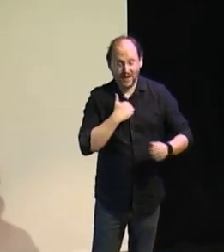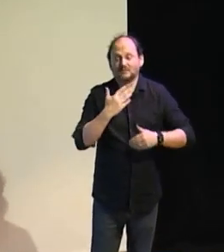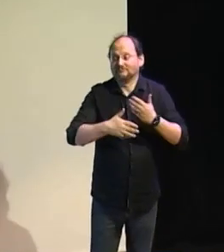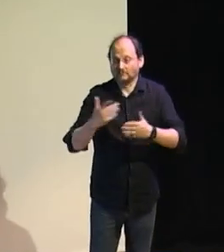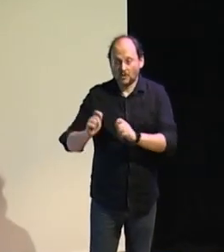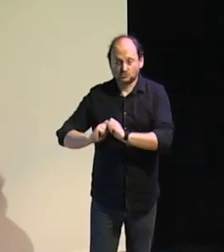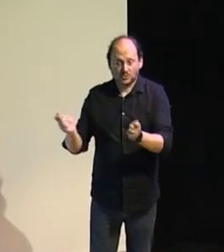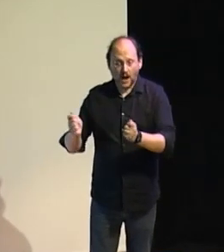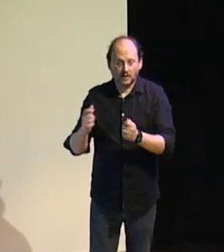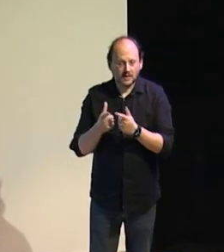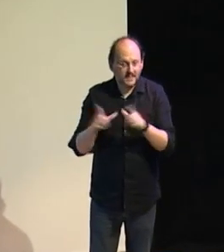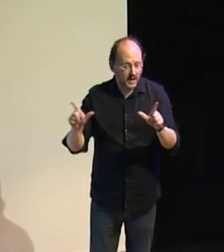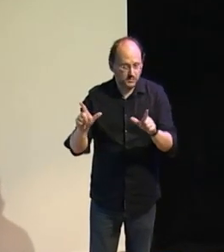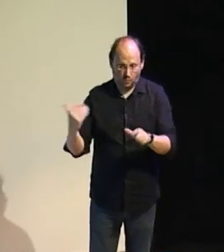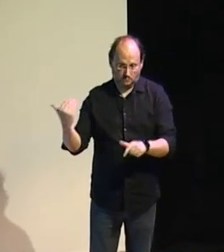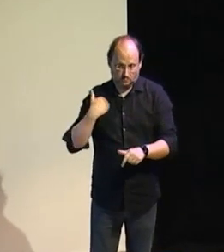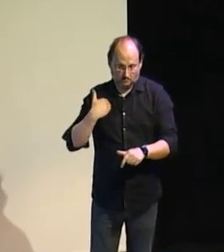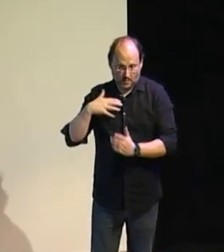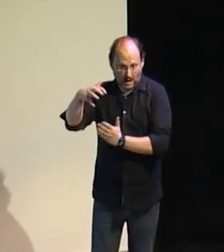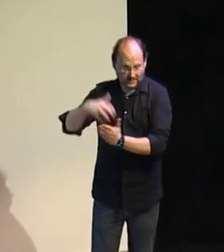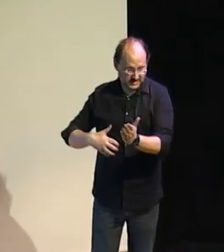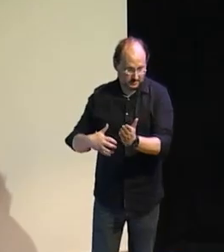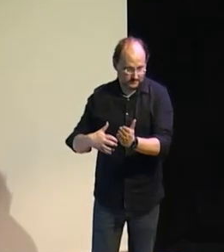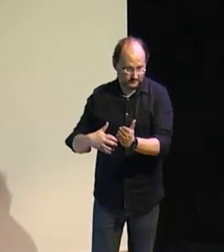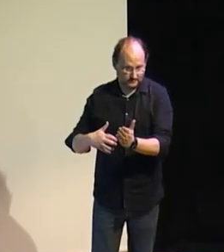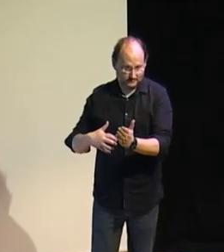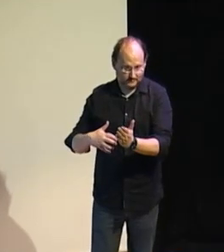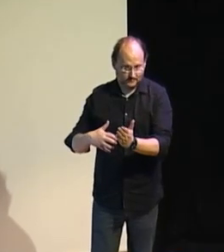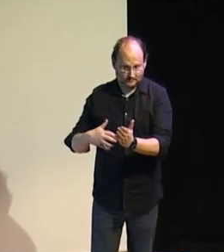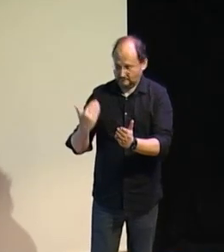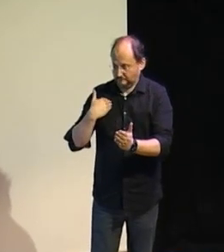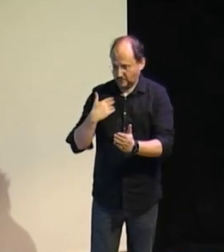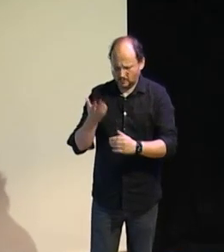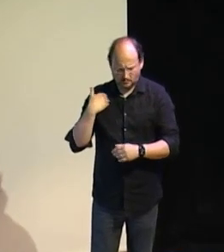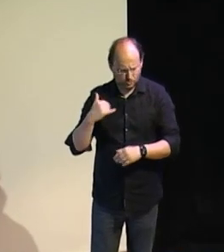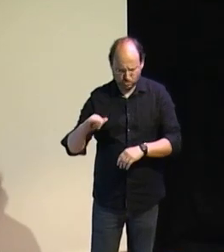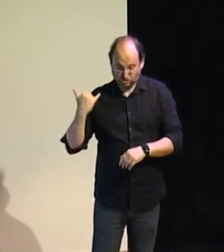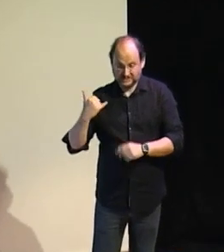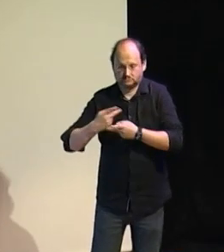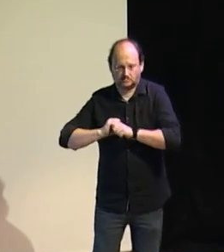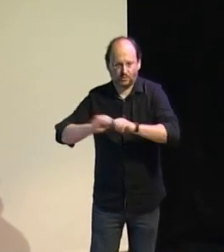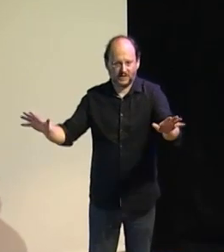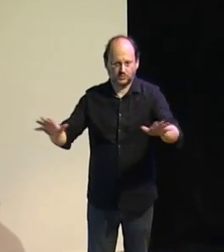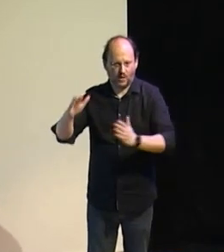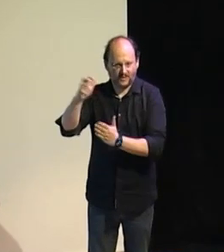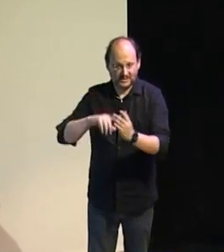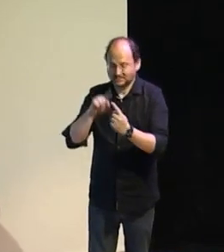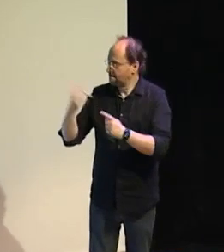faire une petite annonce. Donc effectivement, le festival m'a sollicité, mais le journal Libération aussi, pour lequel j'ai écrit un article qui est sorti jeudi